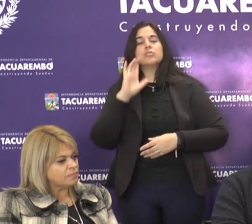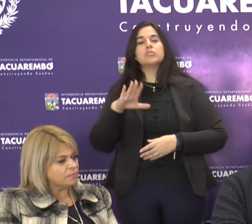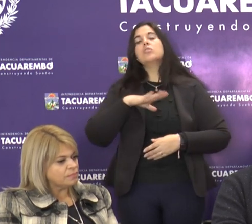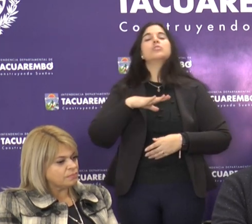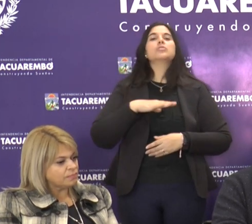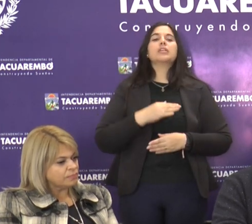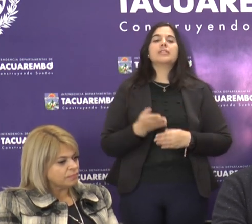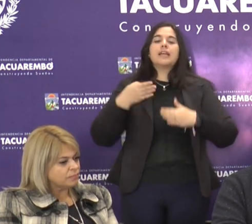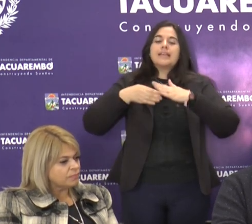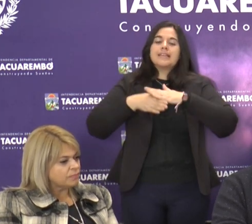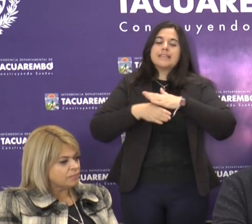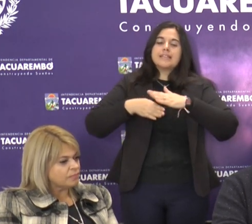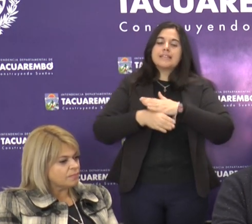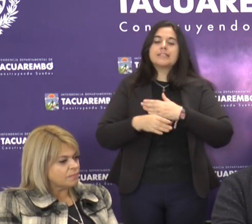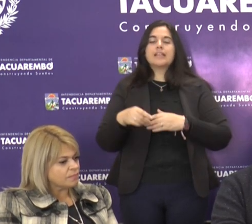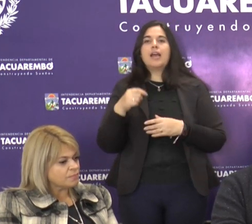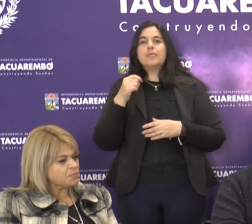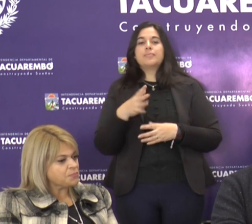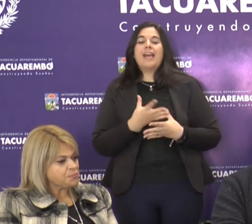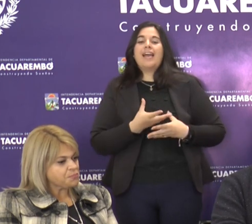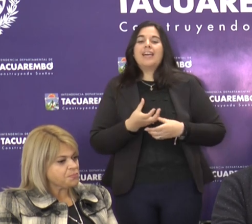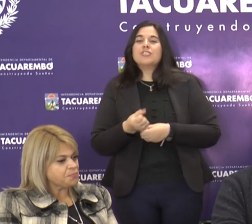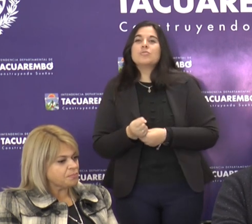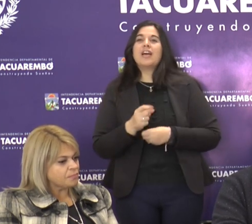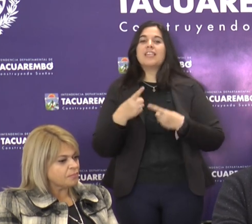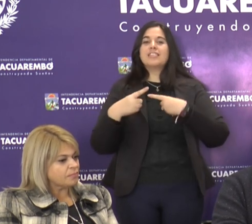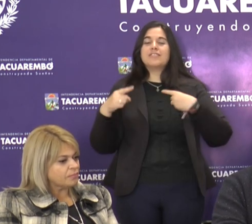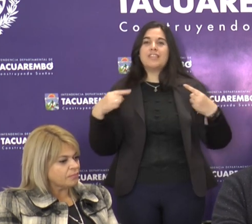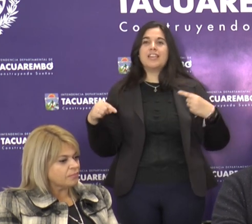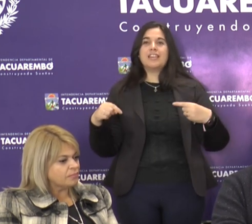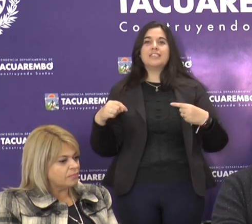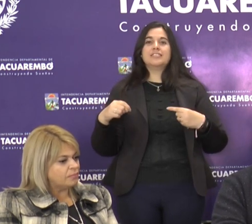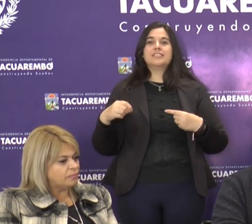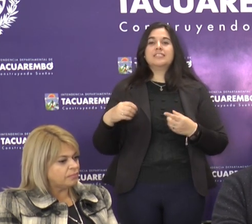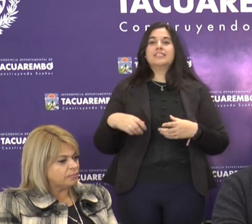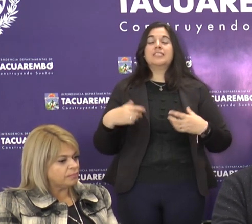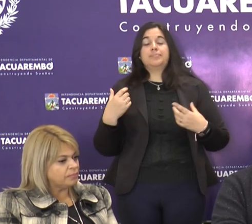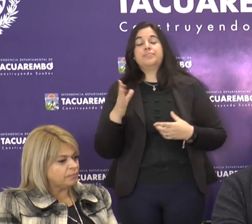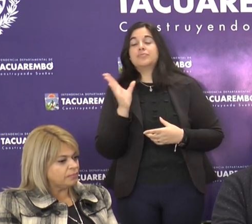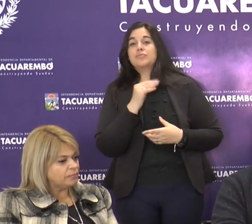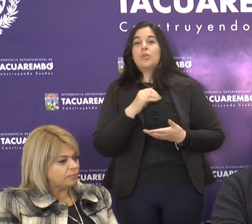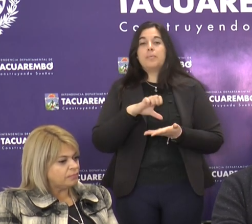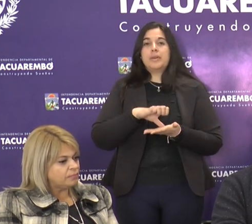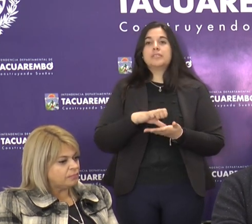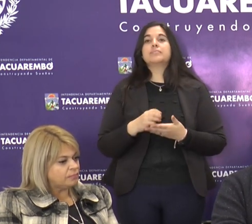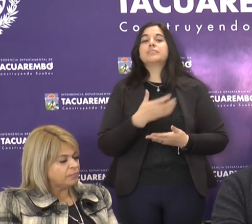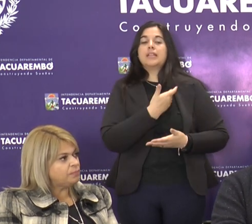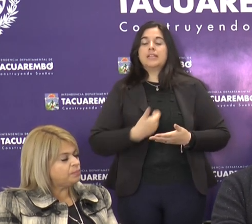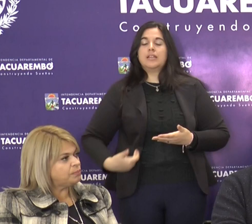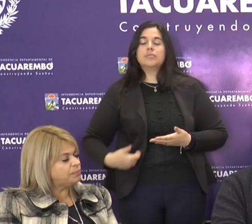posibilidad de acceder a las políticas de ayuda que los diferentes organismos del Estado, ya sea a nivel local como a nivel